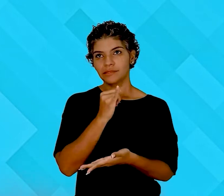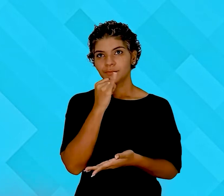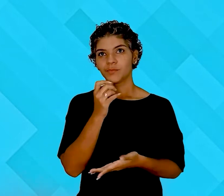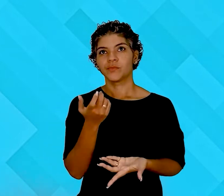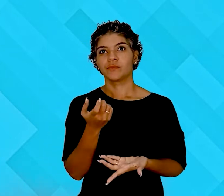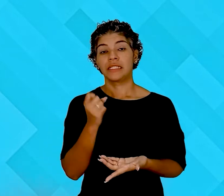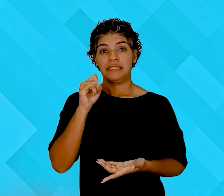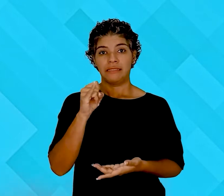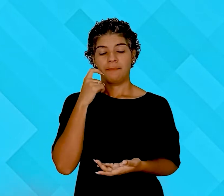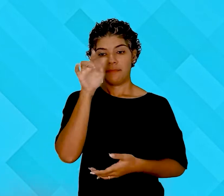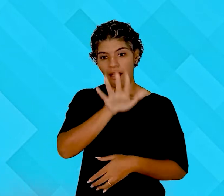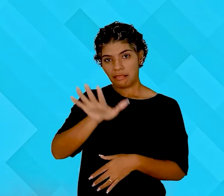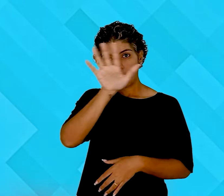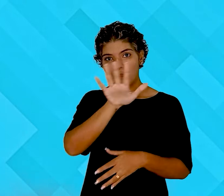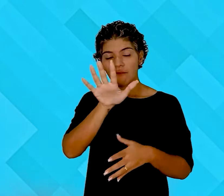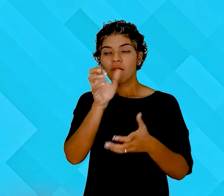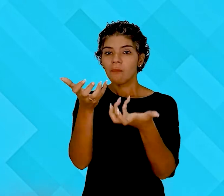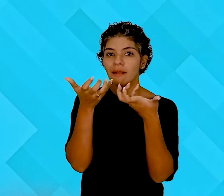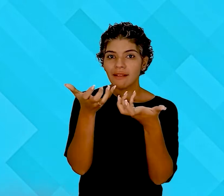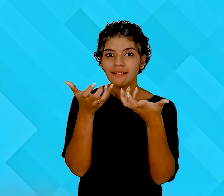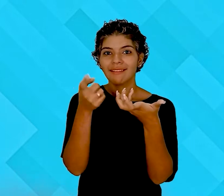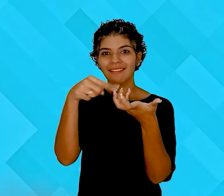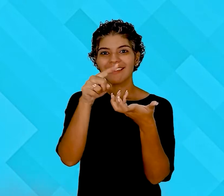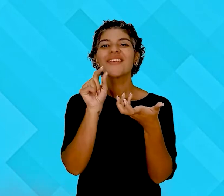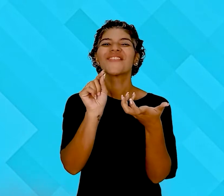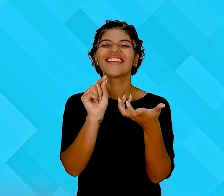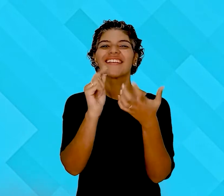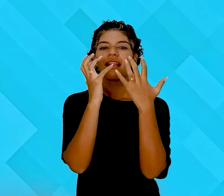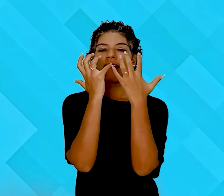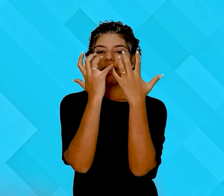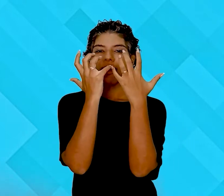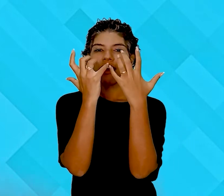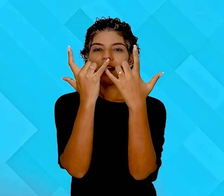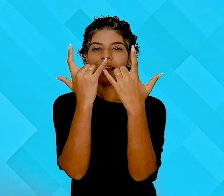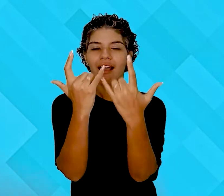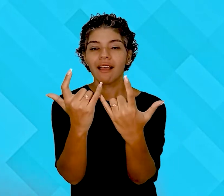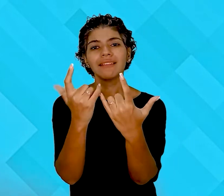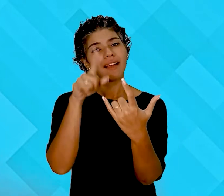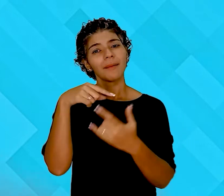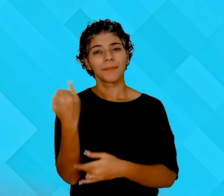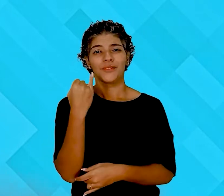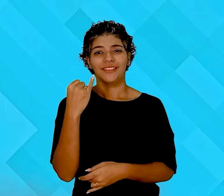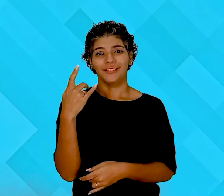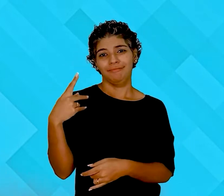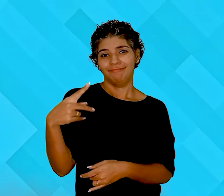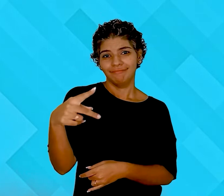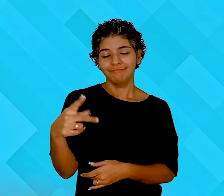delas, é muito interessante para elas que os produtores de conteúdo saibam bem com quem estão falando. Então, nisso a gente